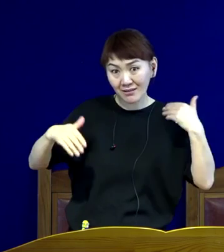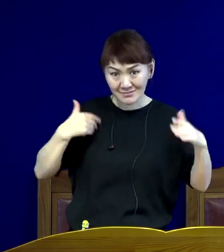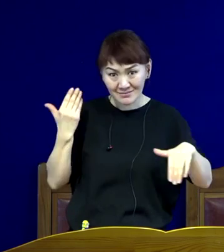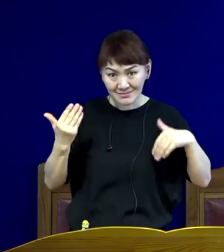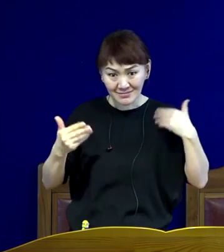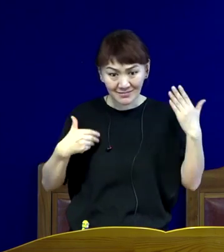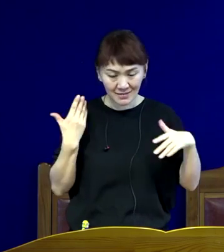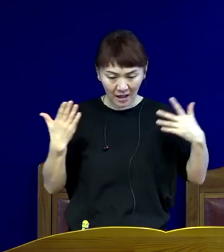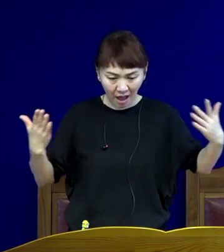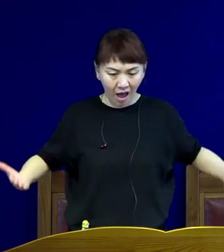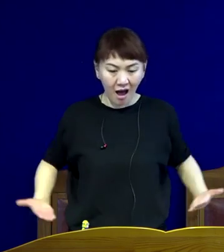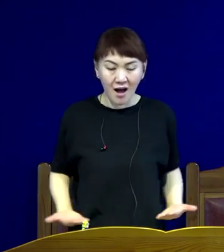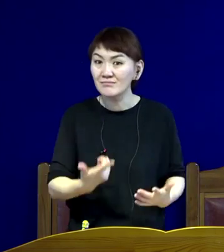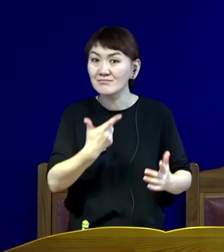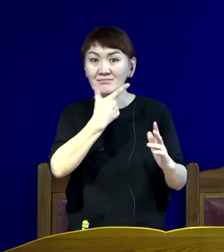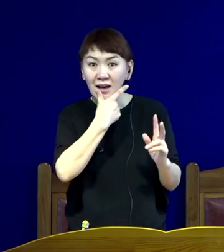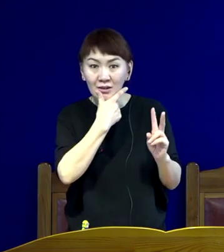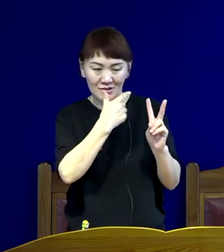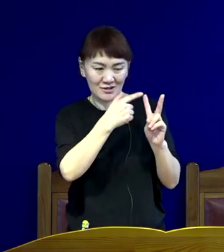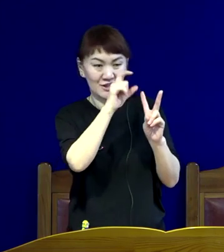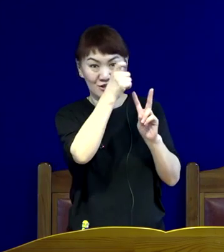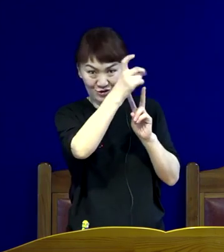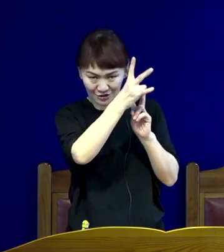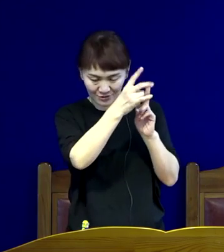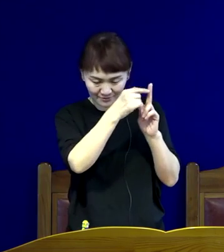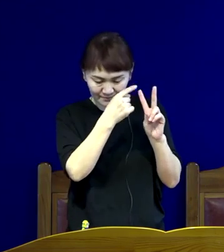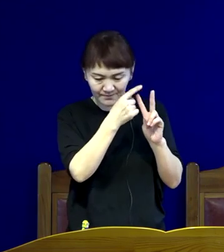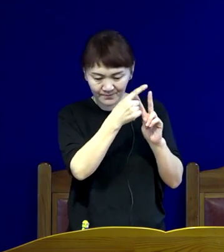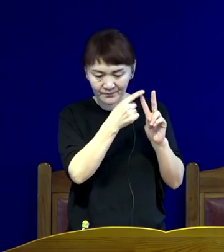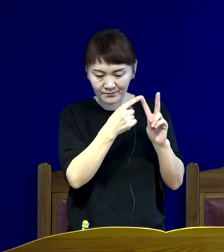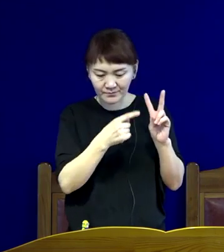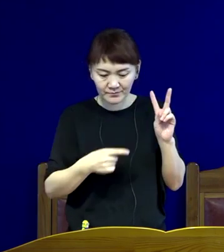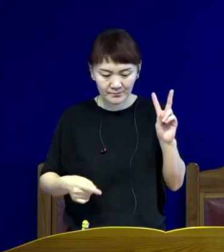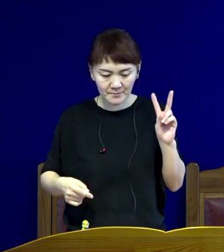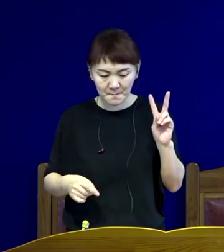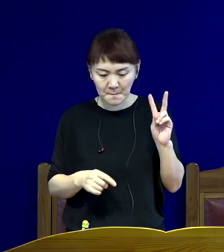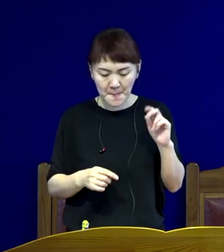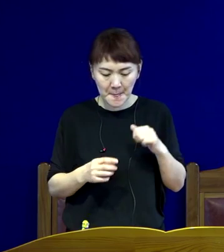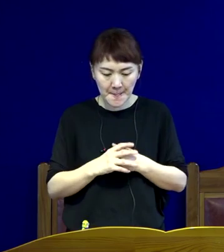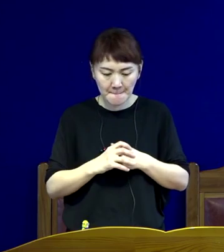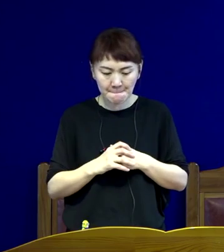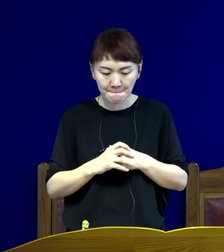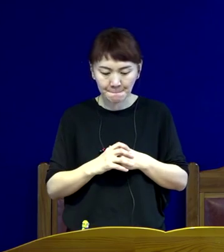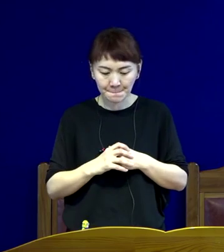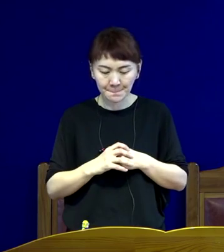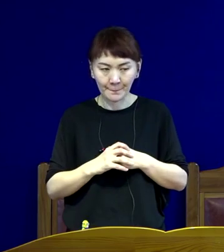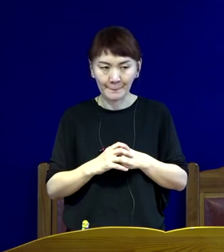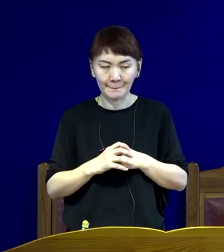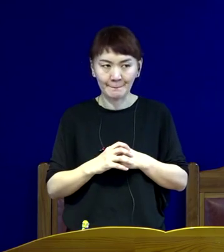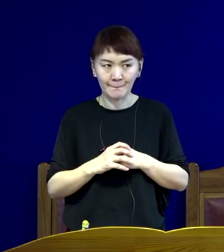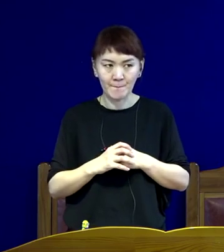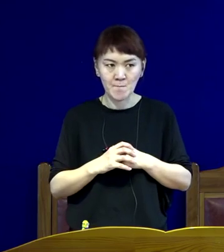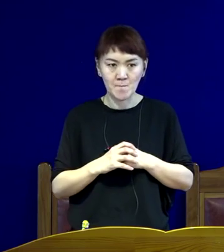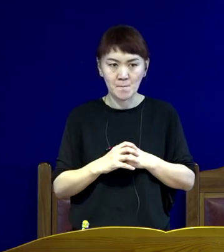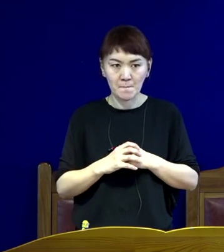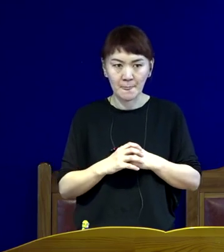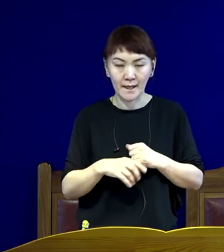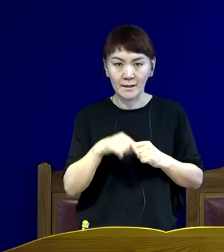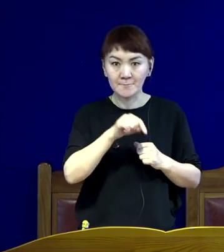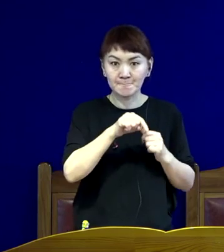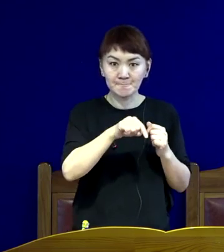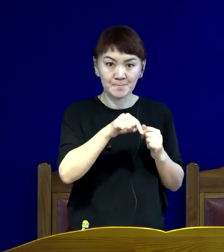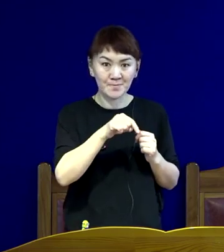нөхөр хоёр. Цэбэ төрөгагирэл уонаго. Гэртээ урддан орохыг хүсэл, бас гэрт нь гэртээ ингээл